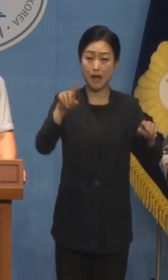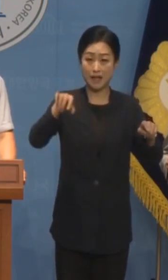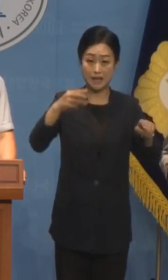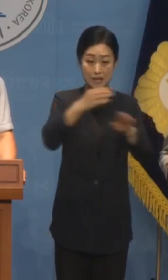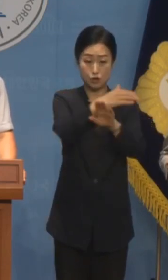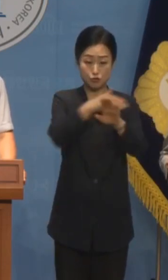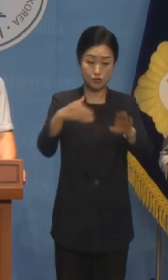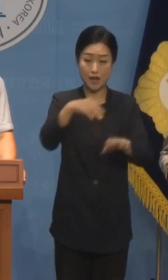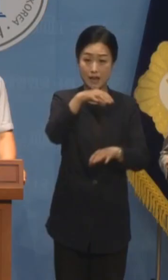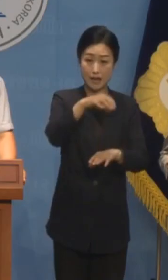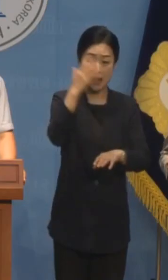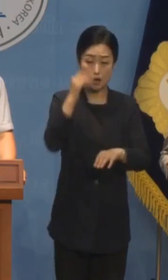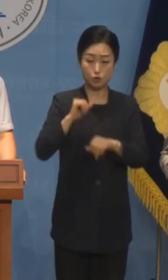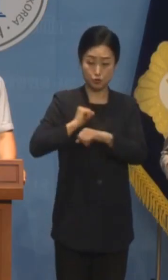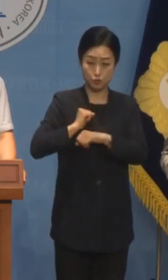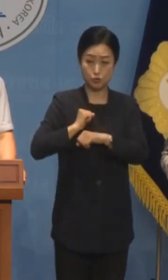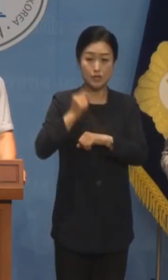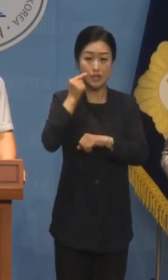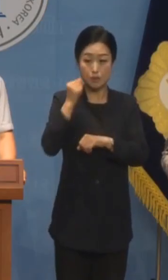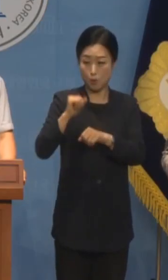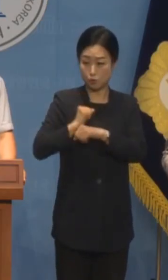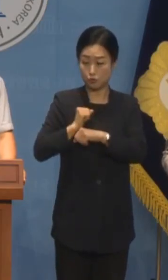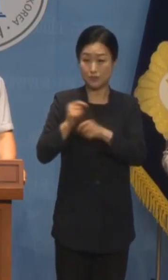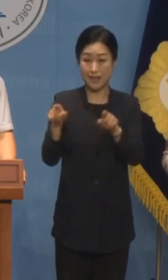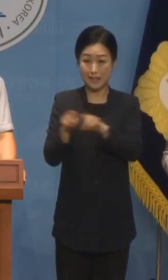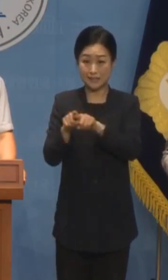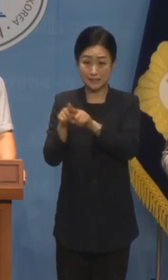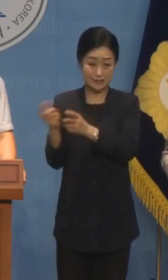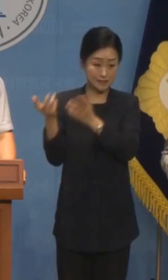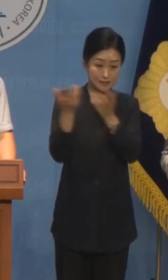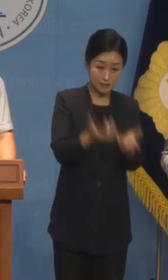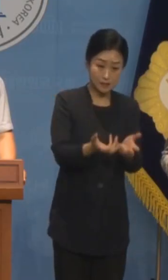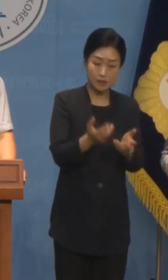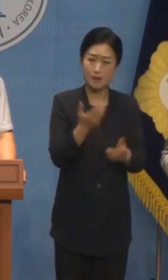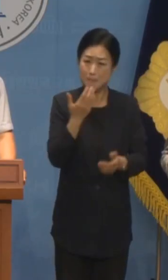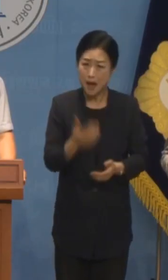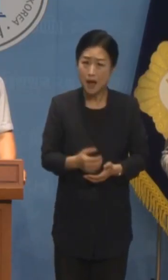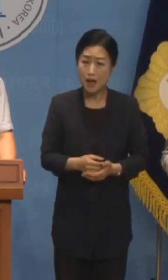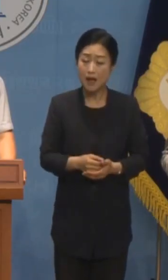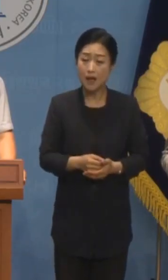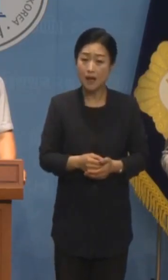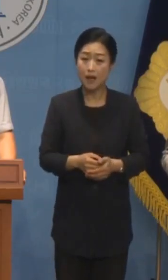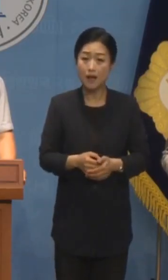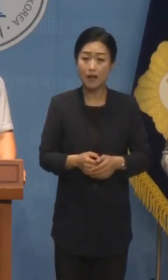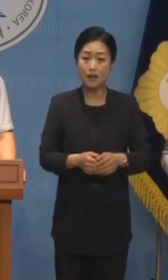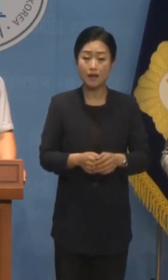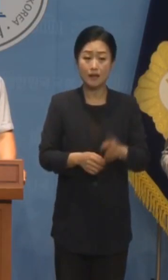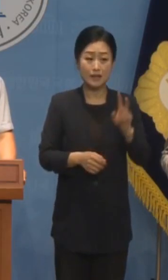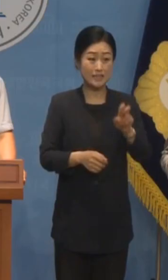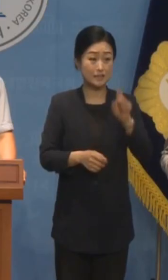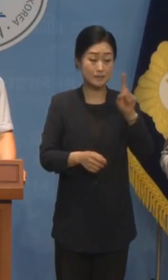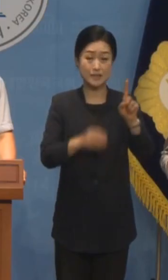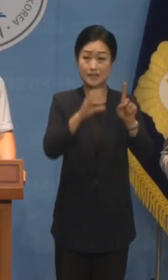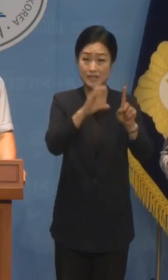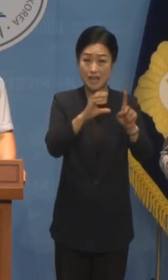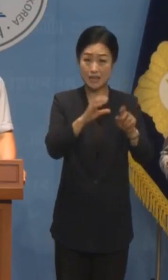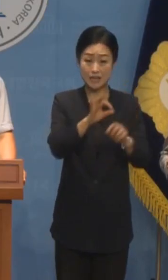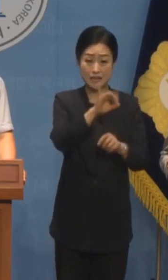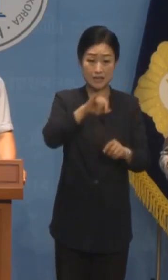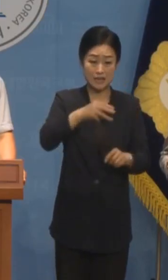휴전선에 한국군과 일본 자위대가 같이 지켜도 좋다라고 하는 21세기